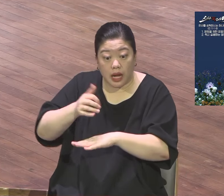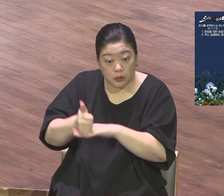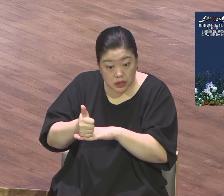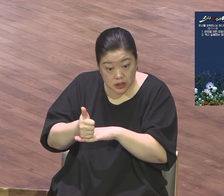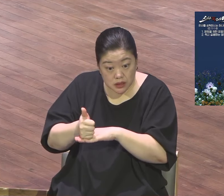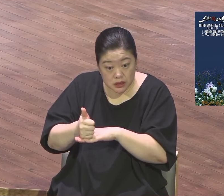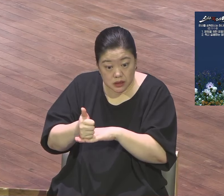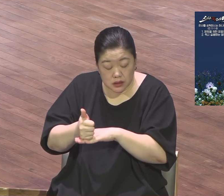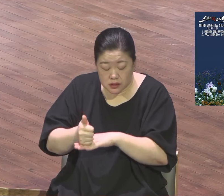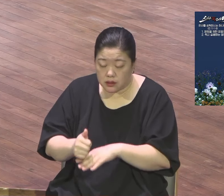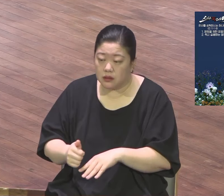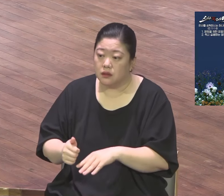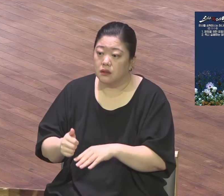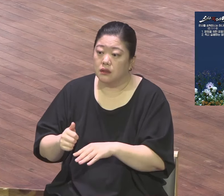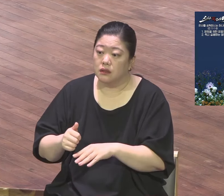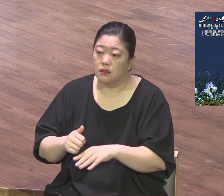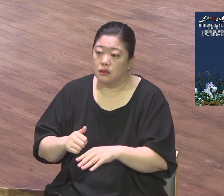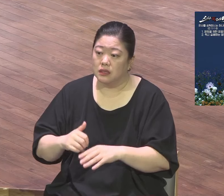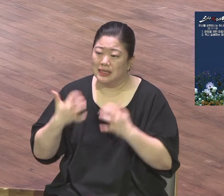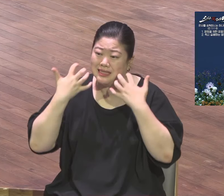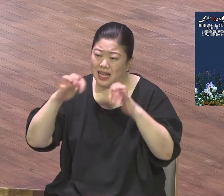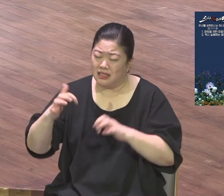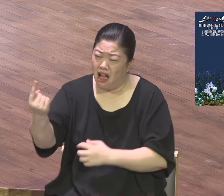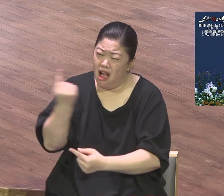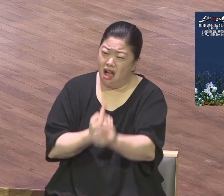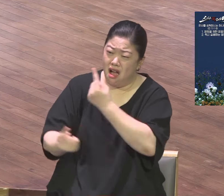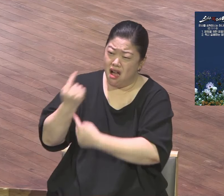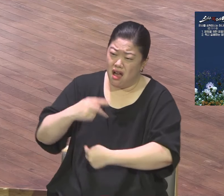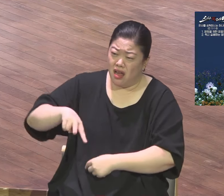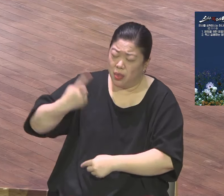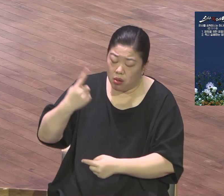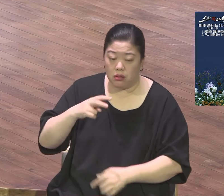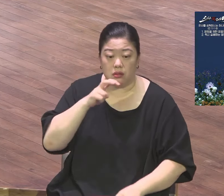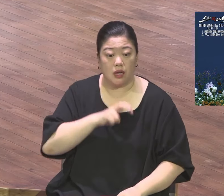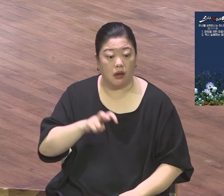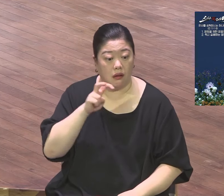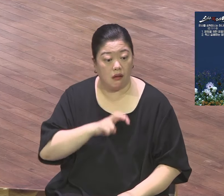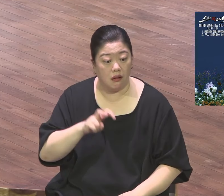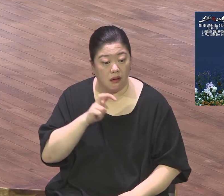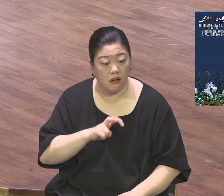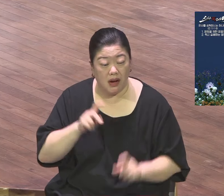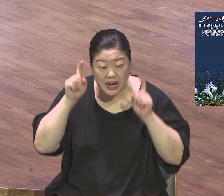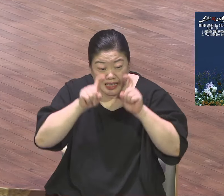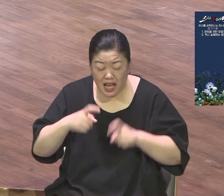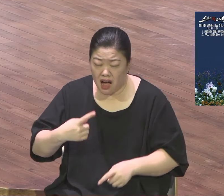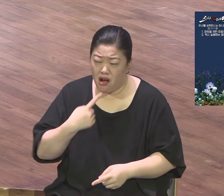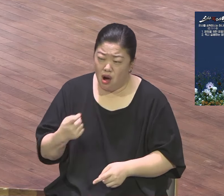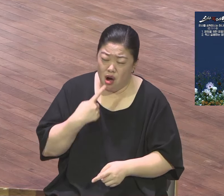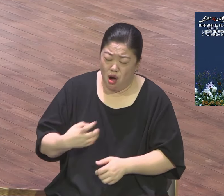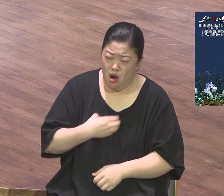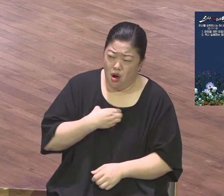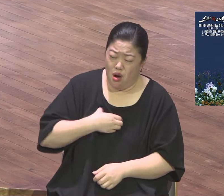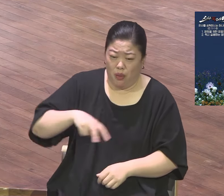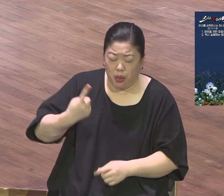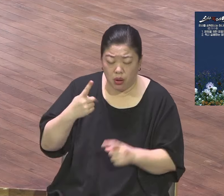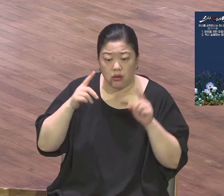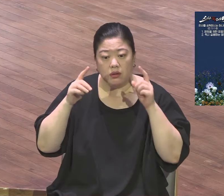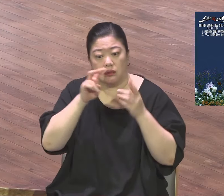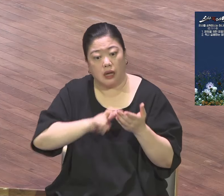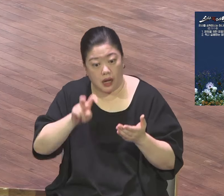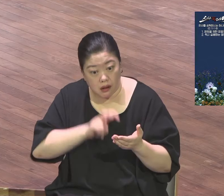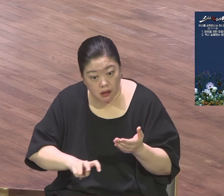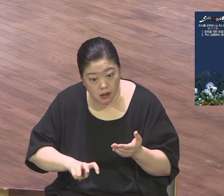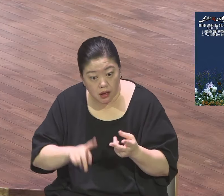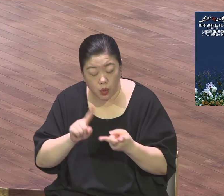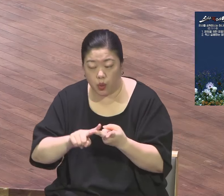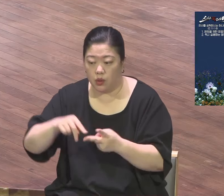핍박을 받으면서 찬송을 즐겁게 부르며 헌신했어요. 어떻게 이럴 수 있느냐? 어떻게